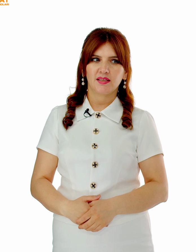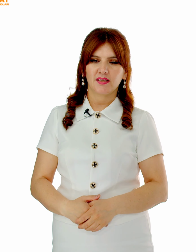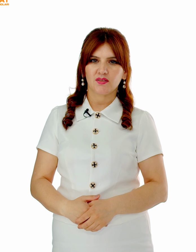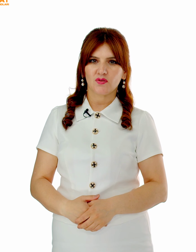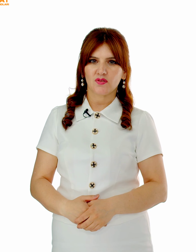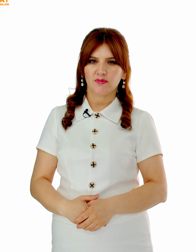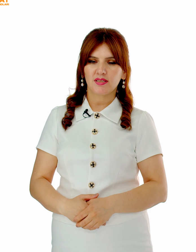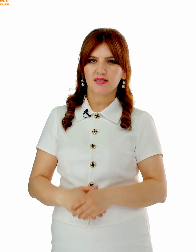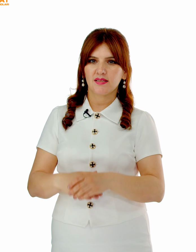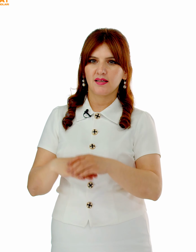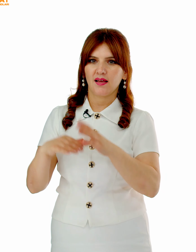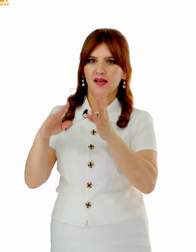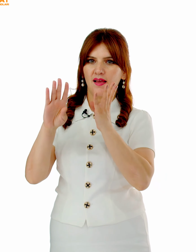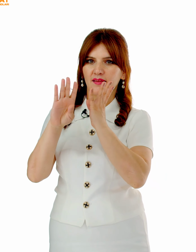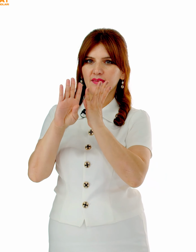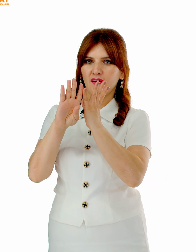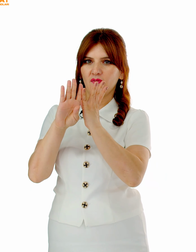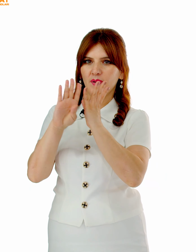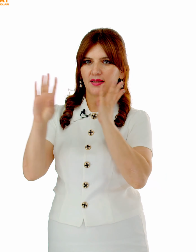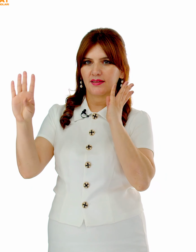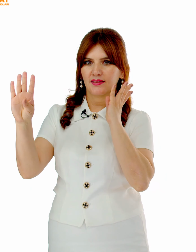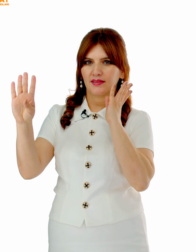Keyingi so'zimiz navbat.